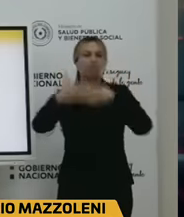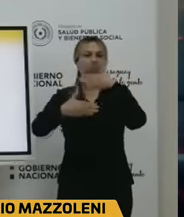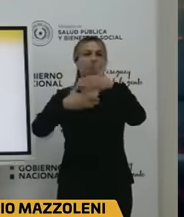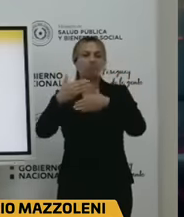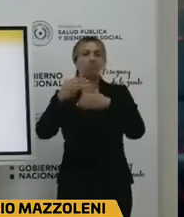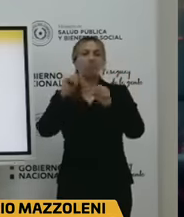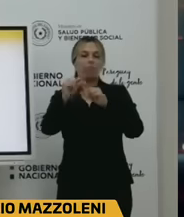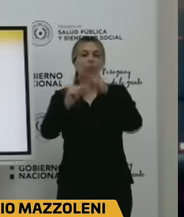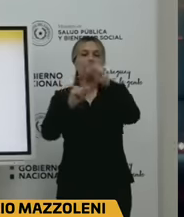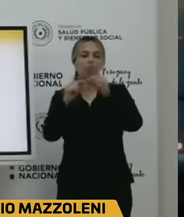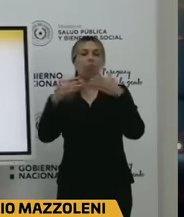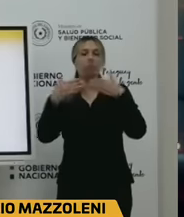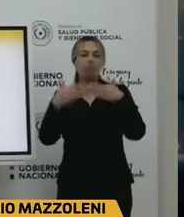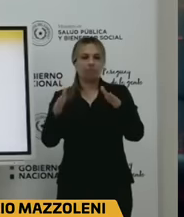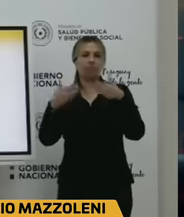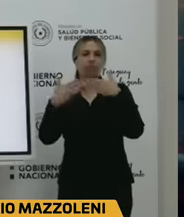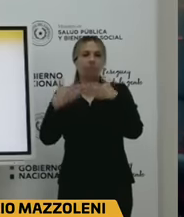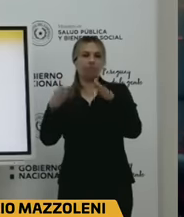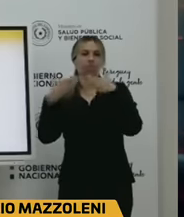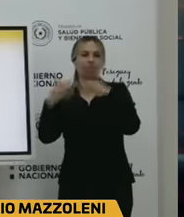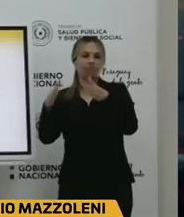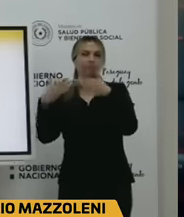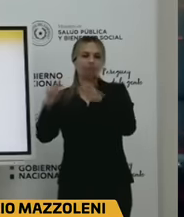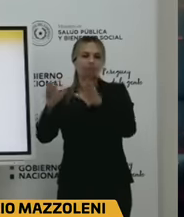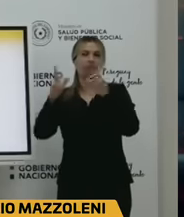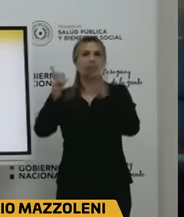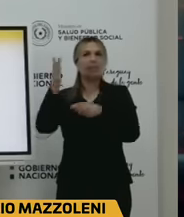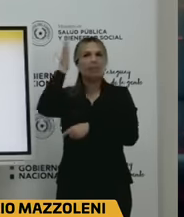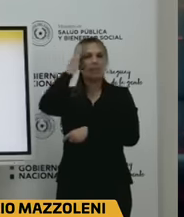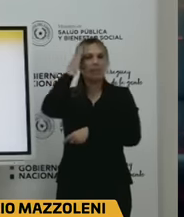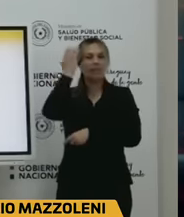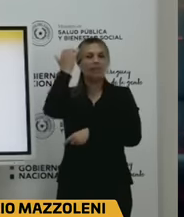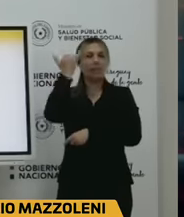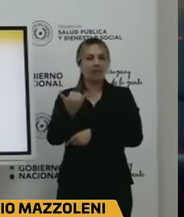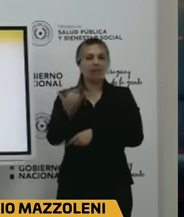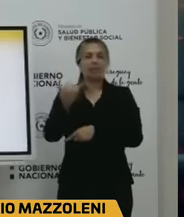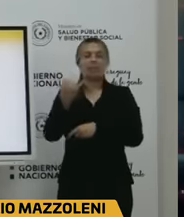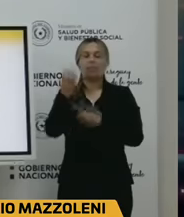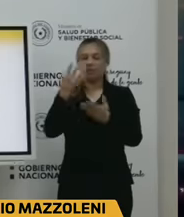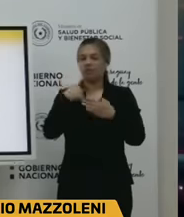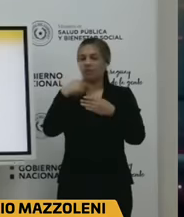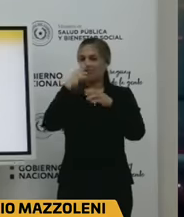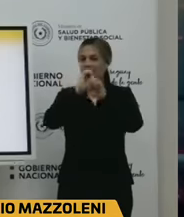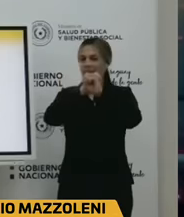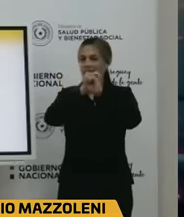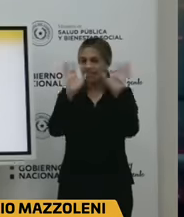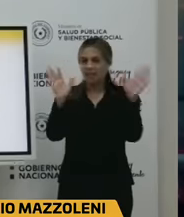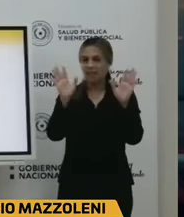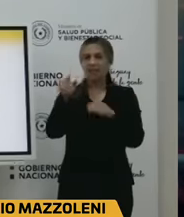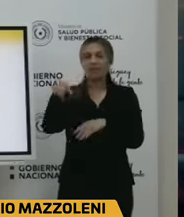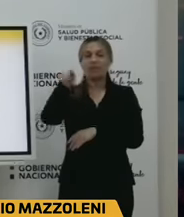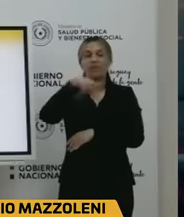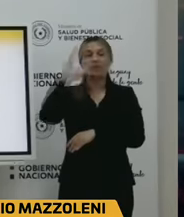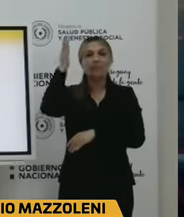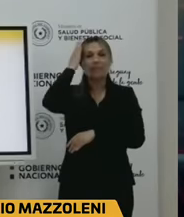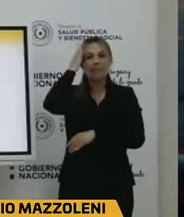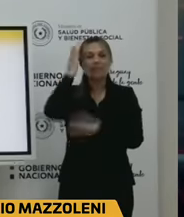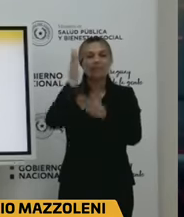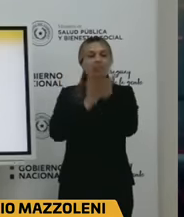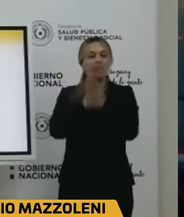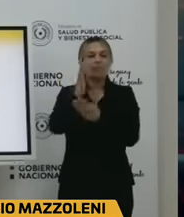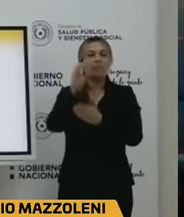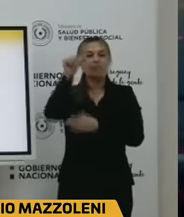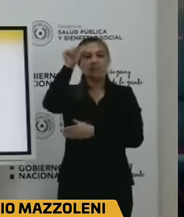flexibilizando lo que se pueda, planteando eso, entendiendo siempre, y esto quiero ser muy claro, entendiendo siempre que